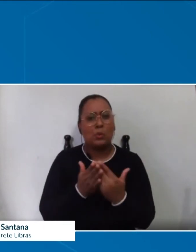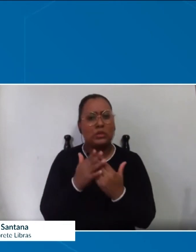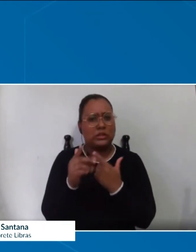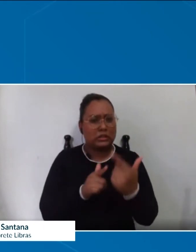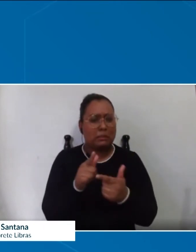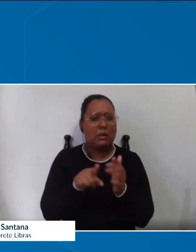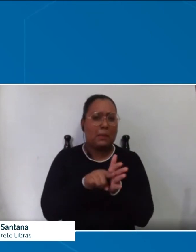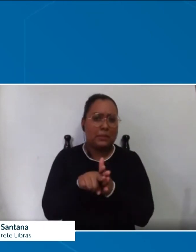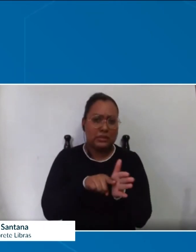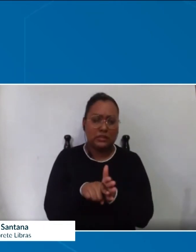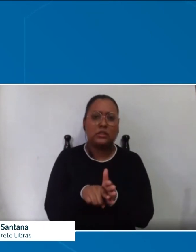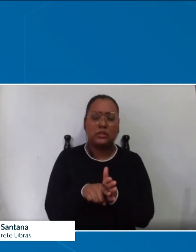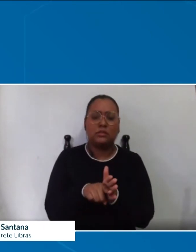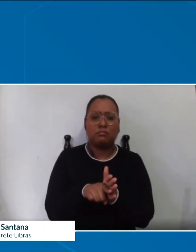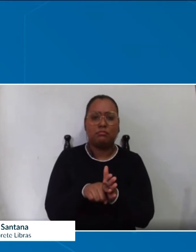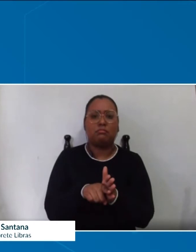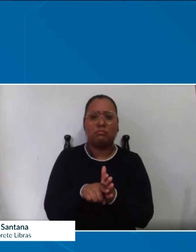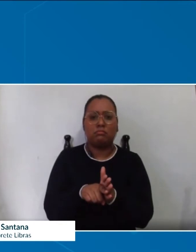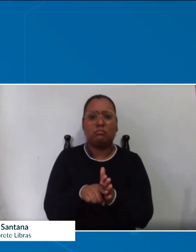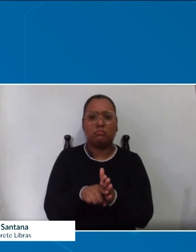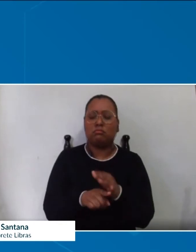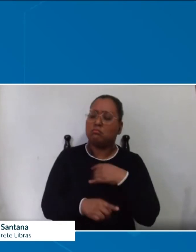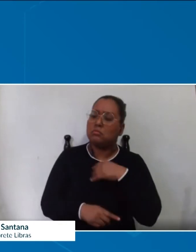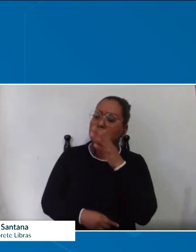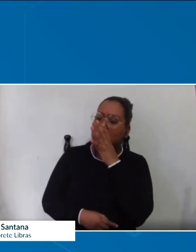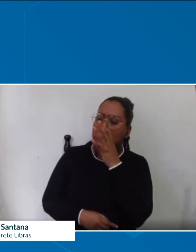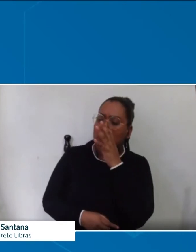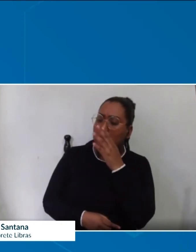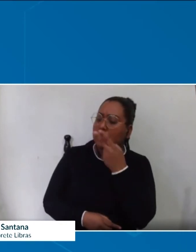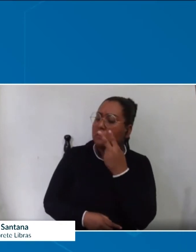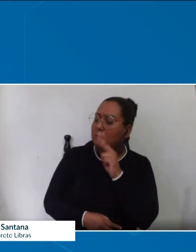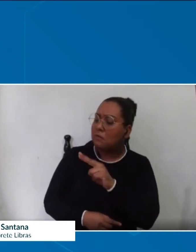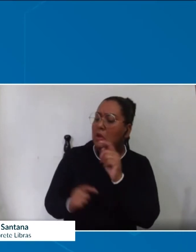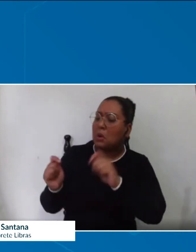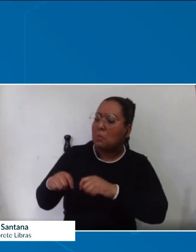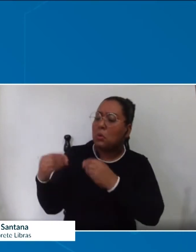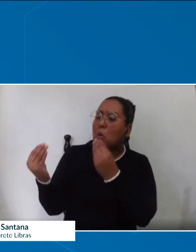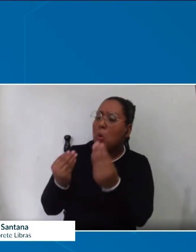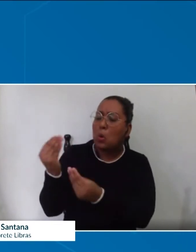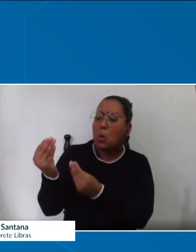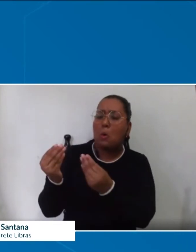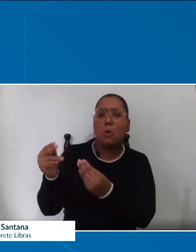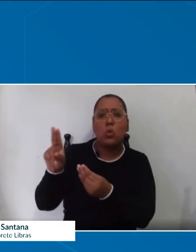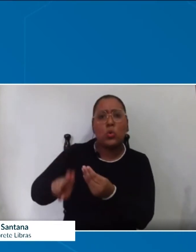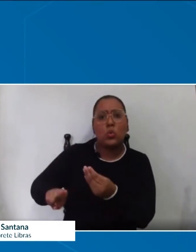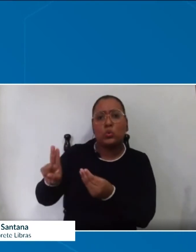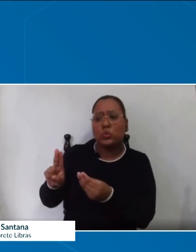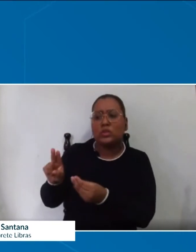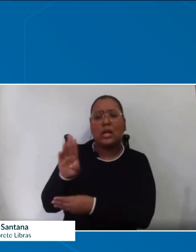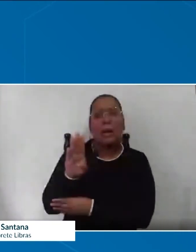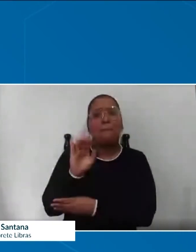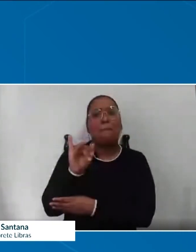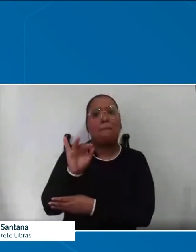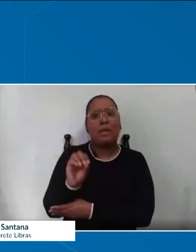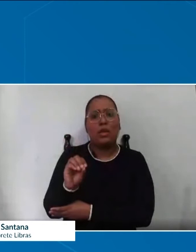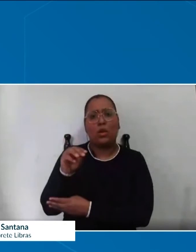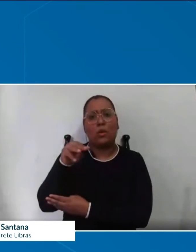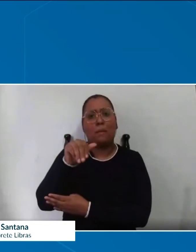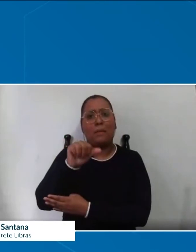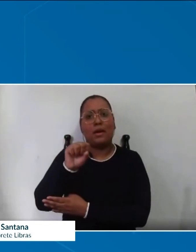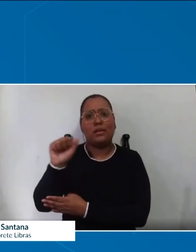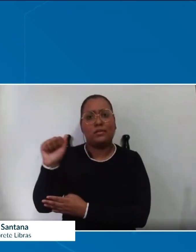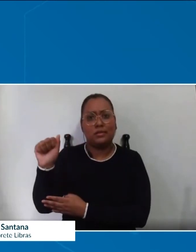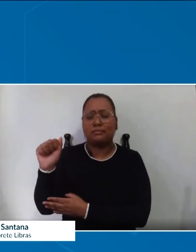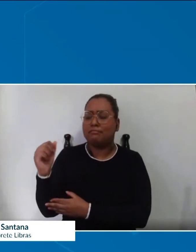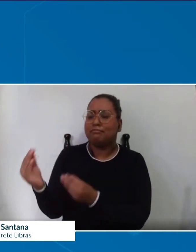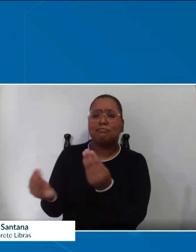isso, tá? De chegar e verificar quais são as possibilidades de utilização dessas biomassas. Tá?